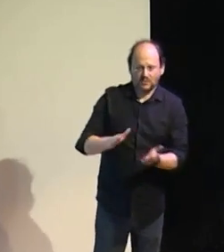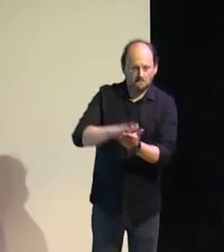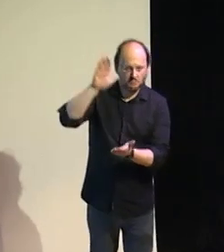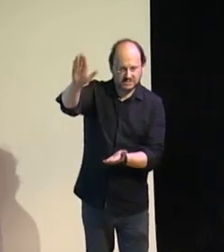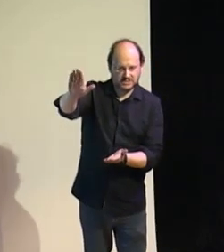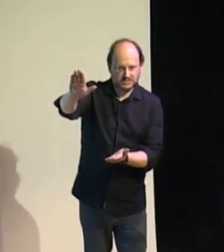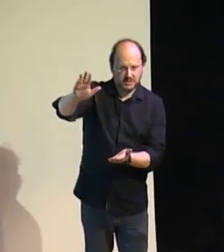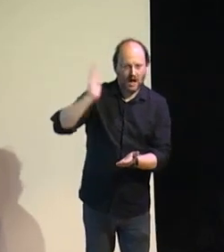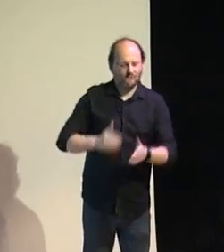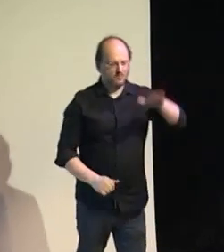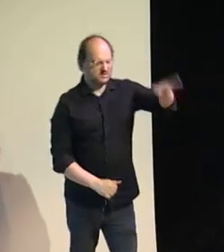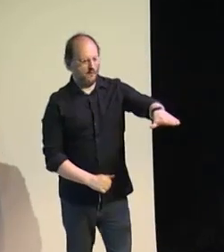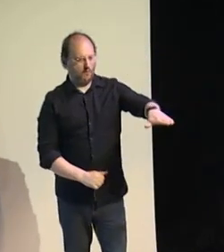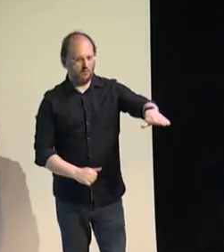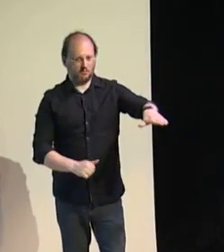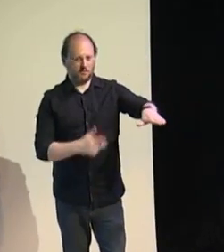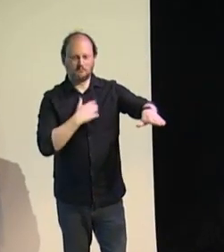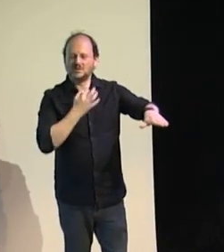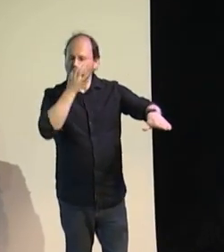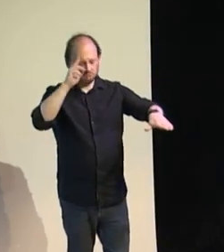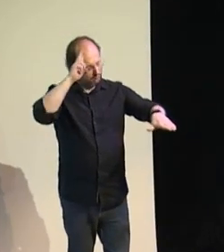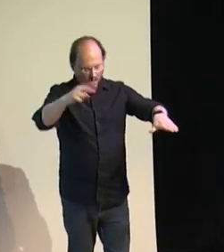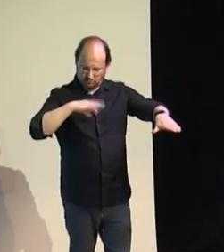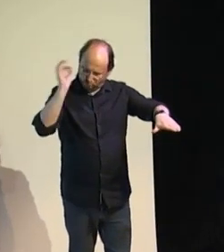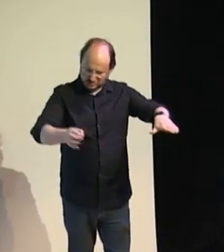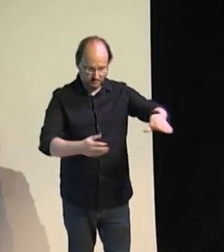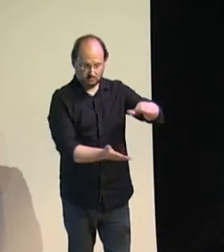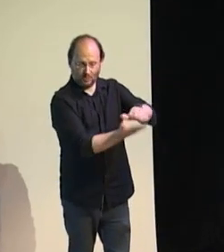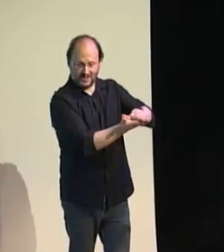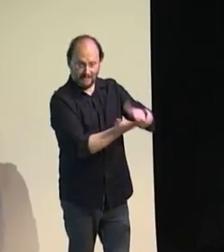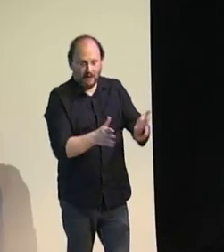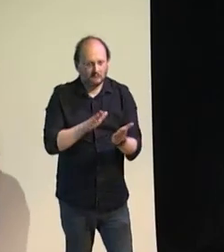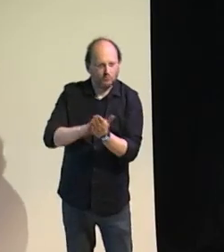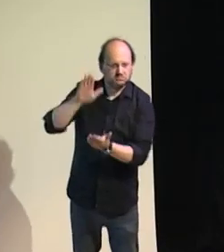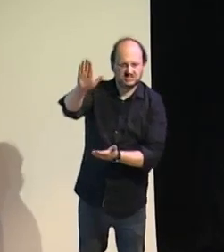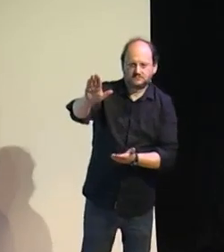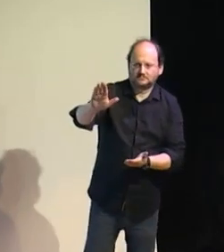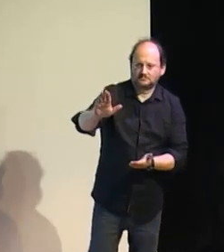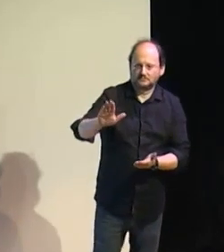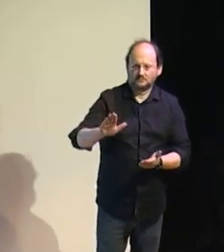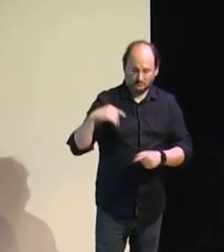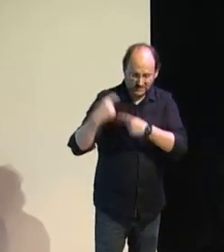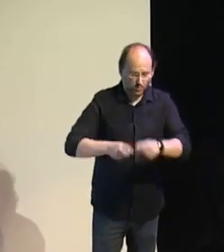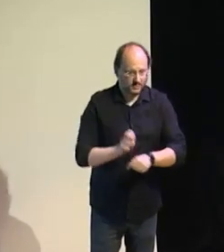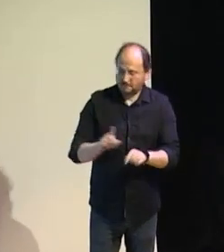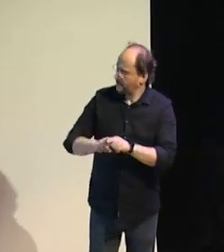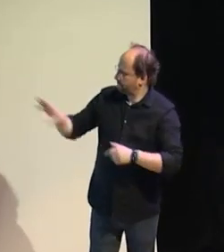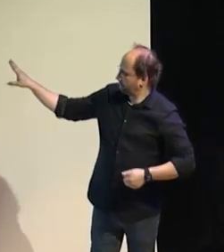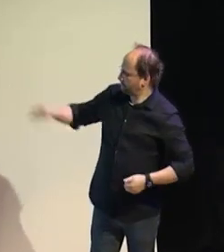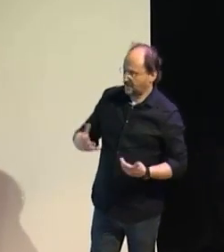de promettre. En fait, on s'appuie sur une Bible, sur un texte, et on lève l'autre main. Et en